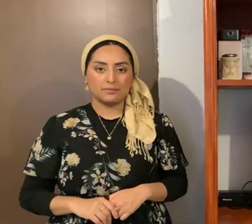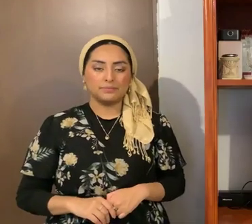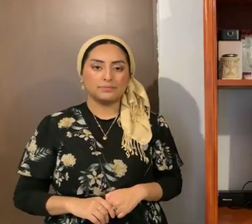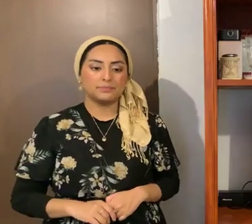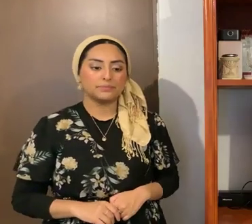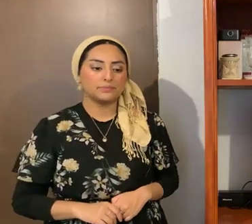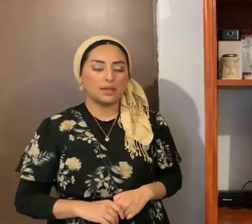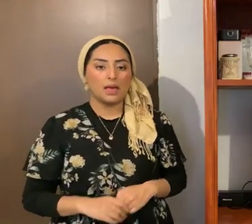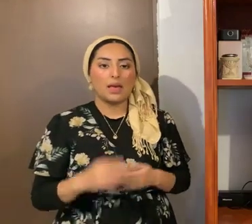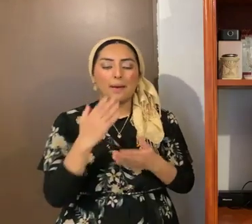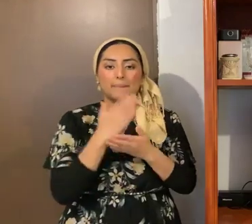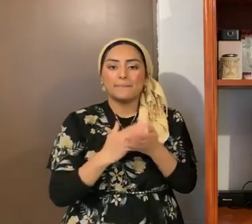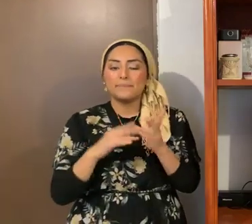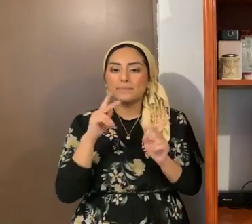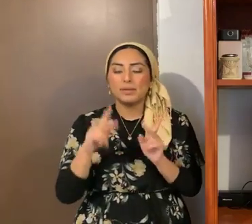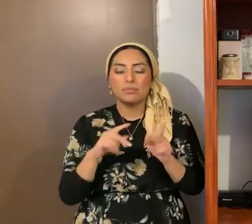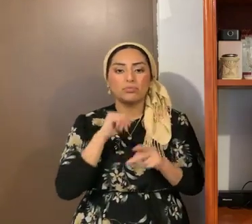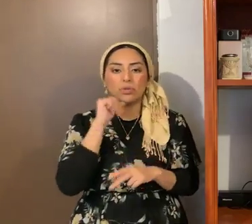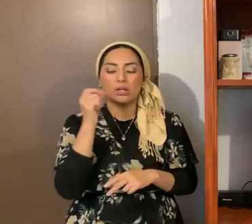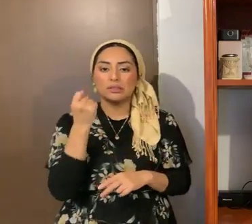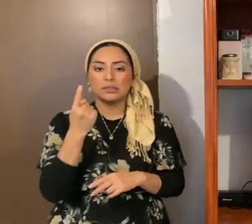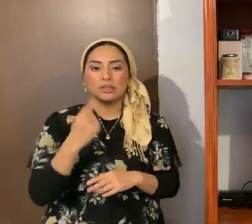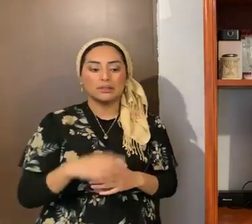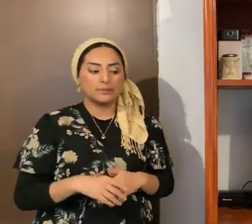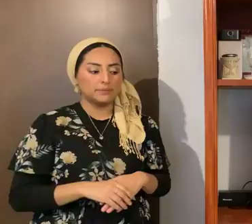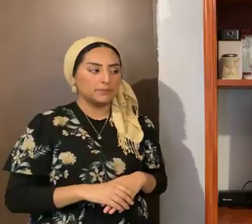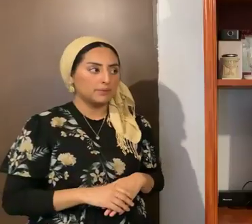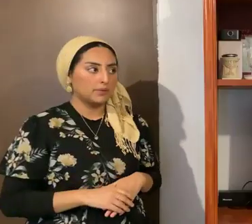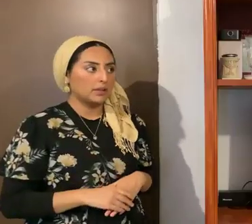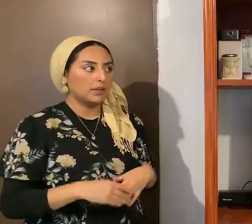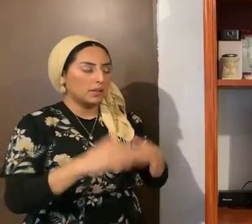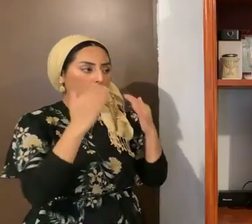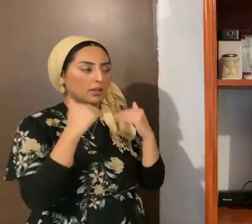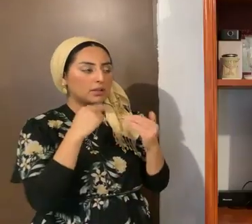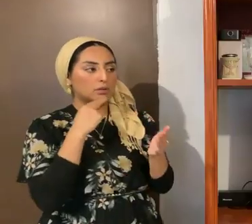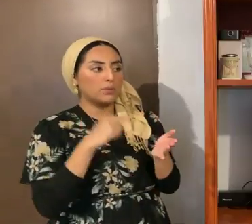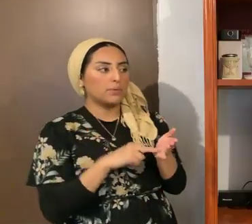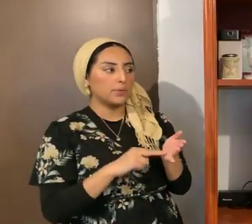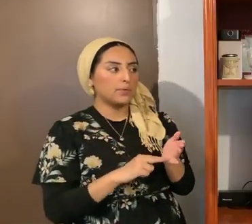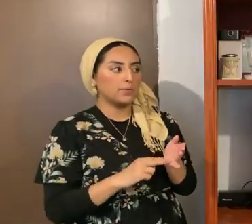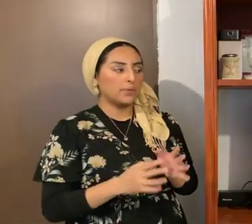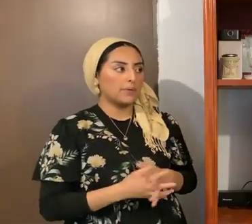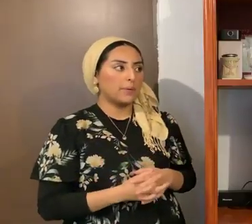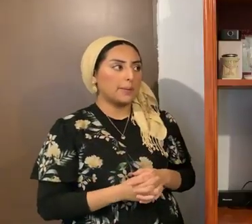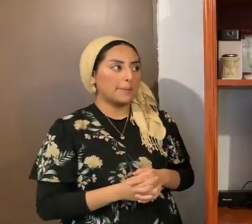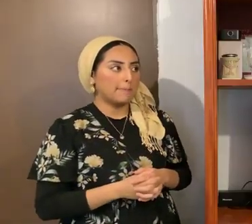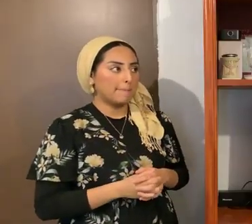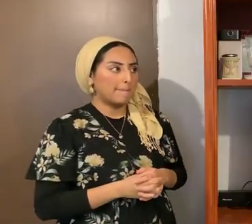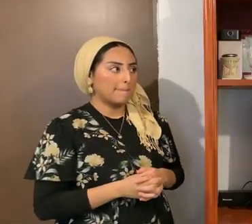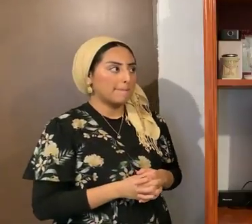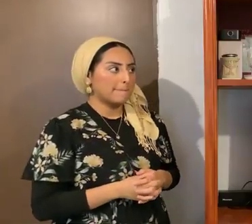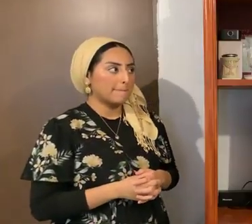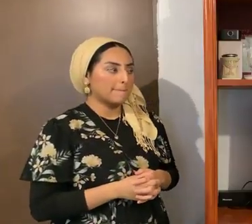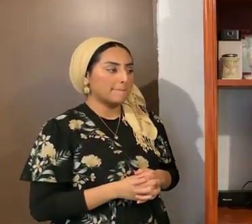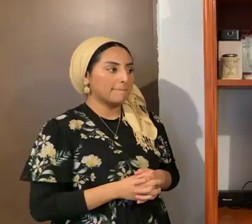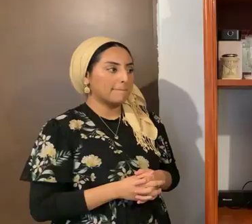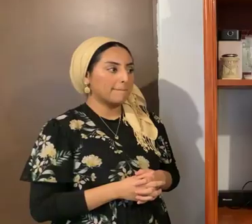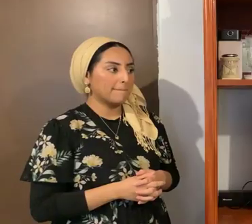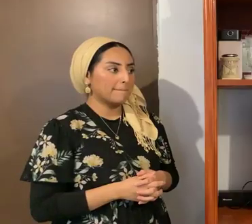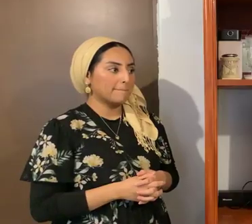Pero la gente no entiende eso. Ahora, vamos a anotar esto en nuestros apuntes.